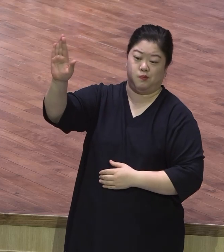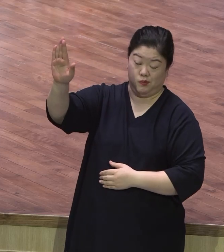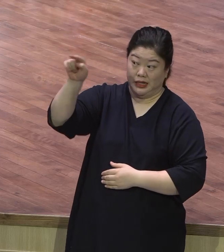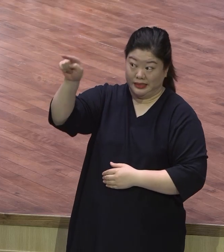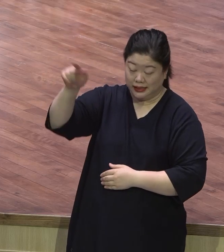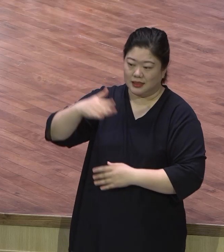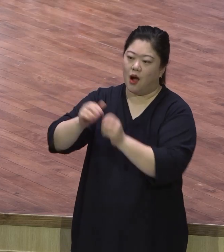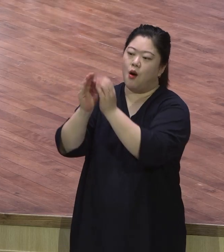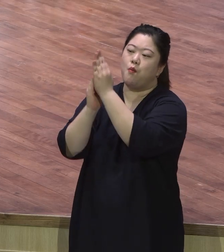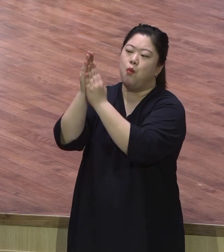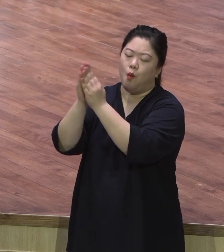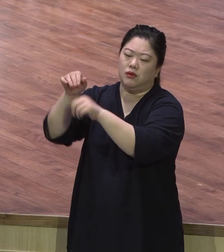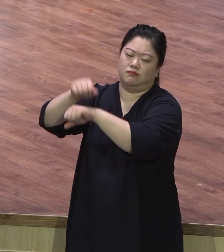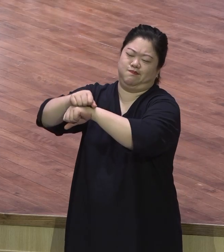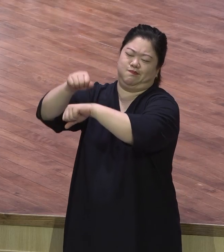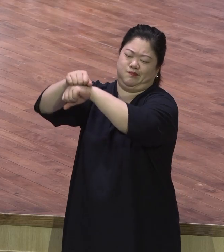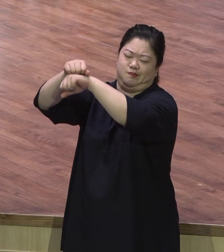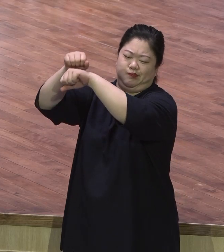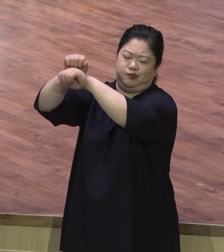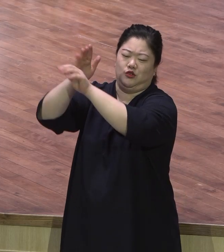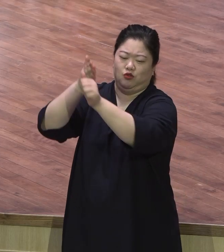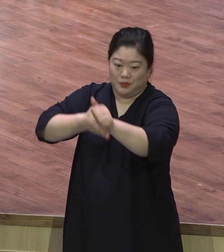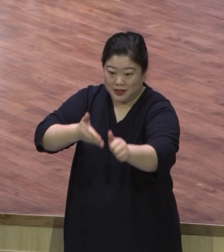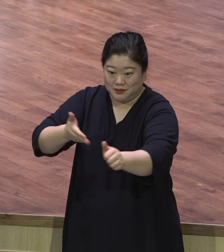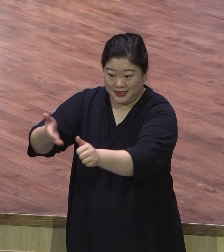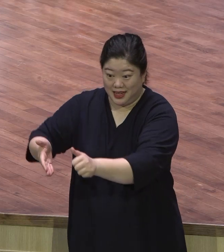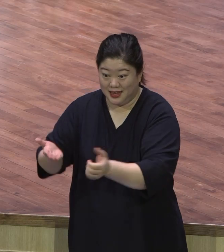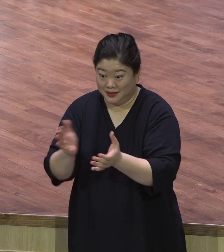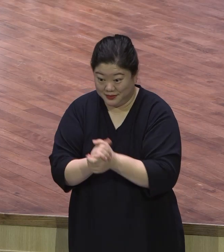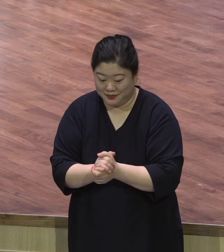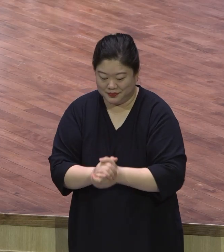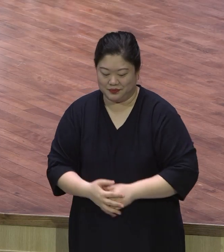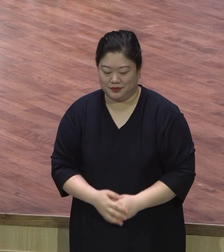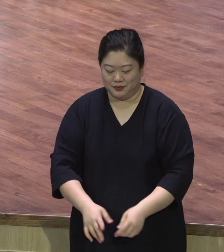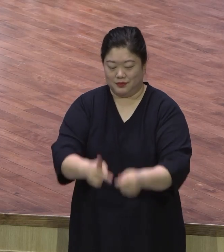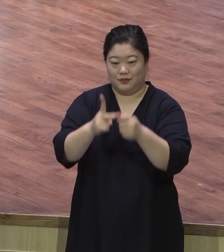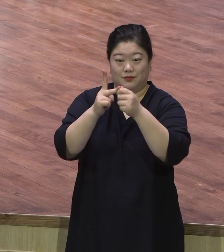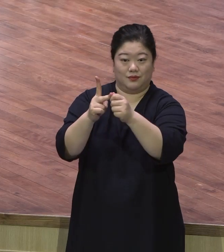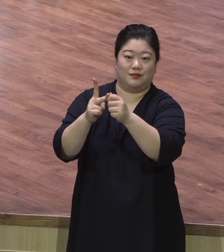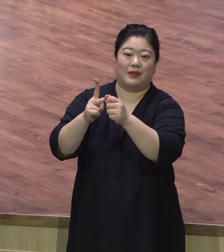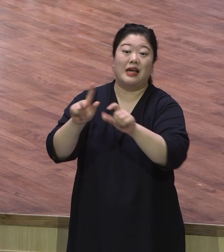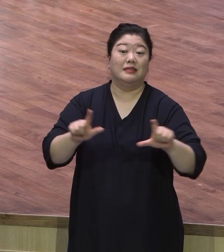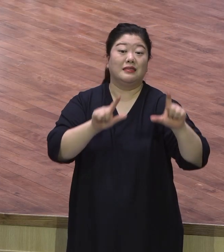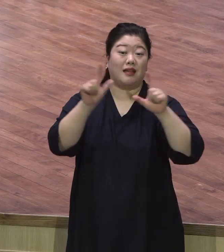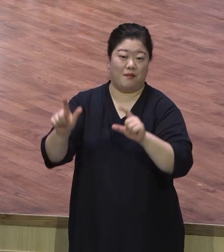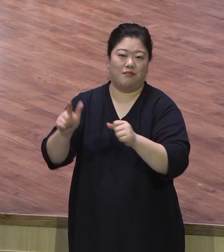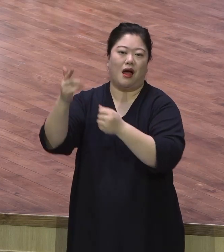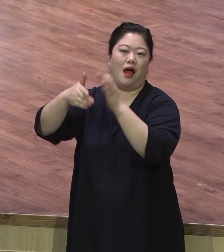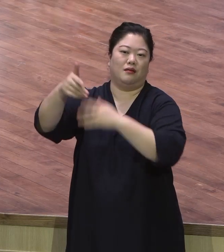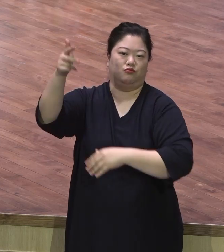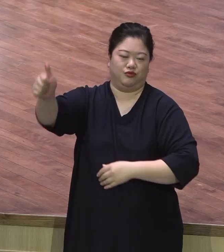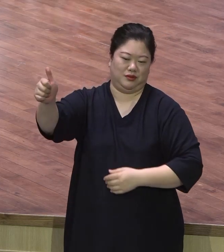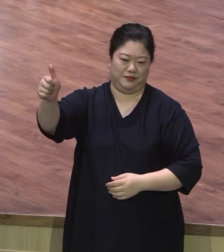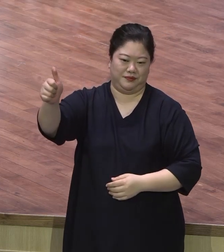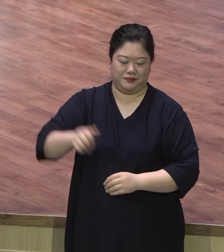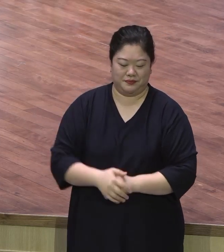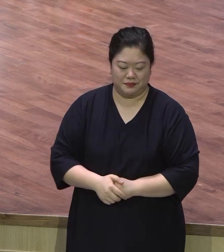참 지혜의 인생 되기를 제목으로 축복합니다 두 번째로 하나님이 주인된 인생입니다 21절입니다